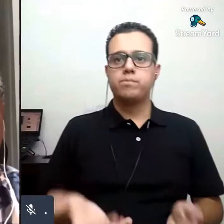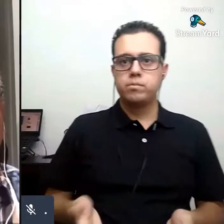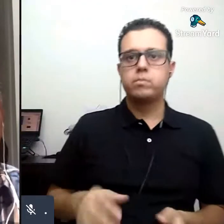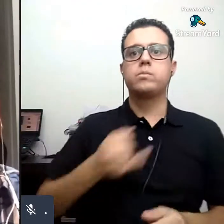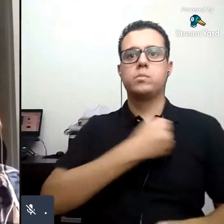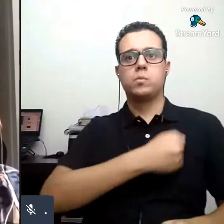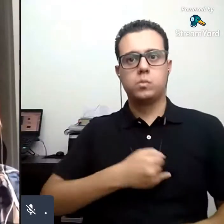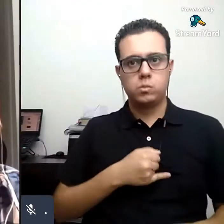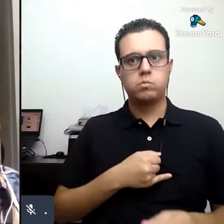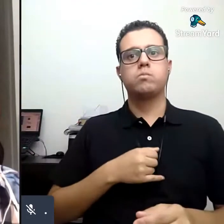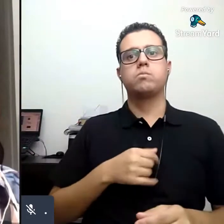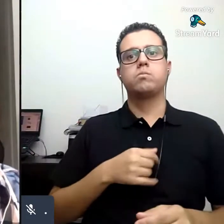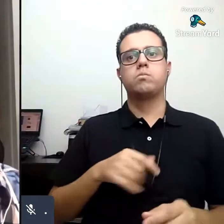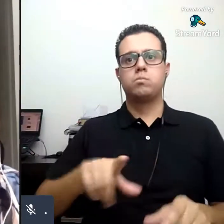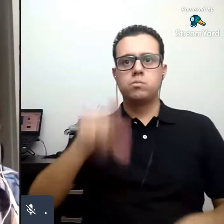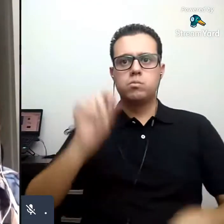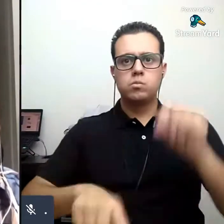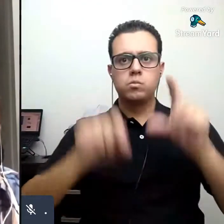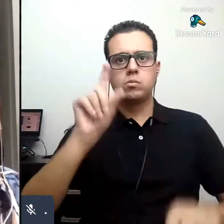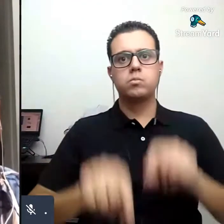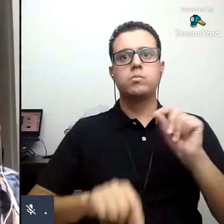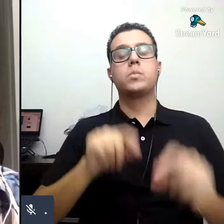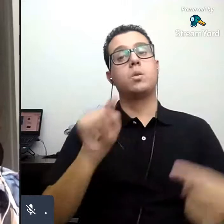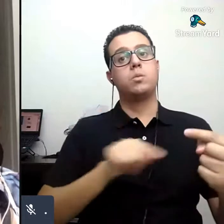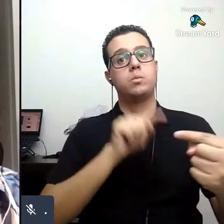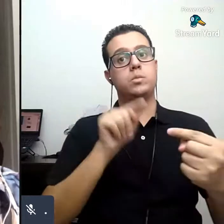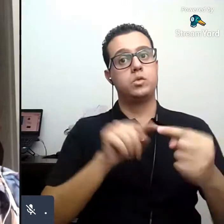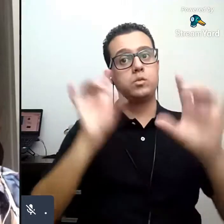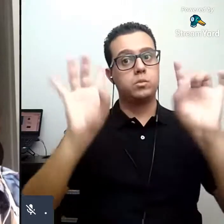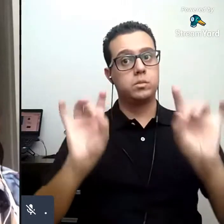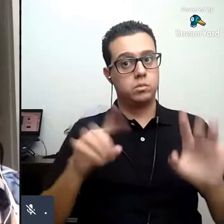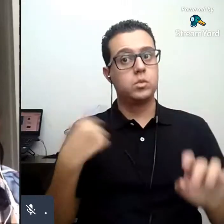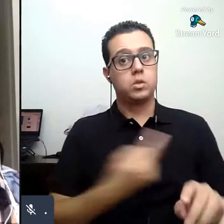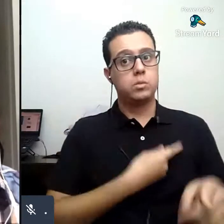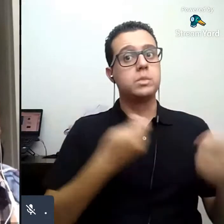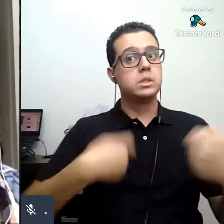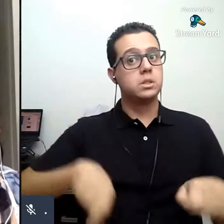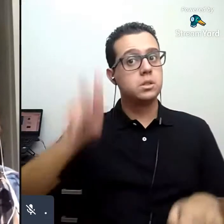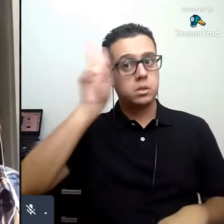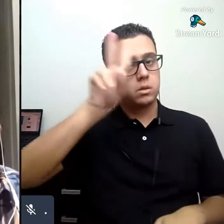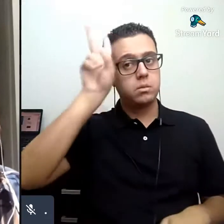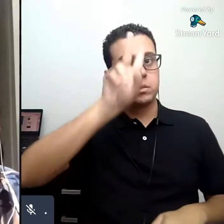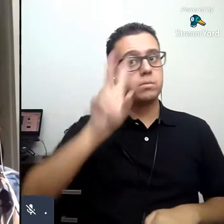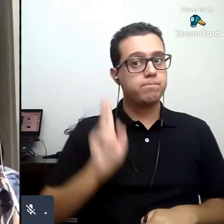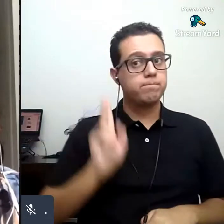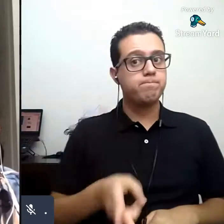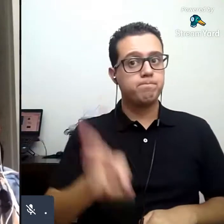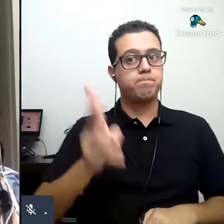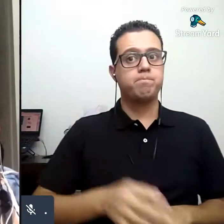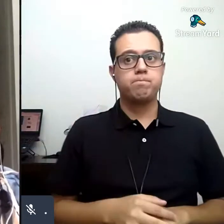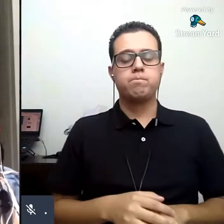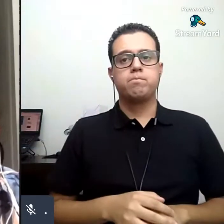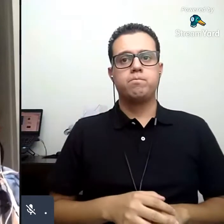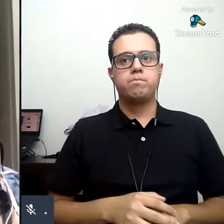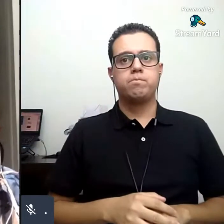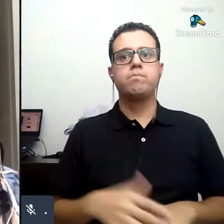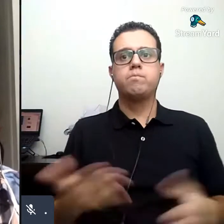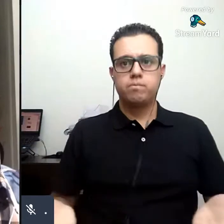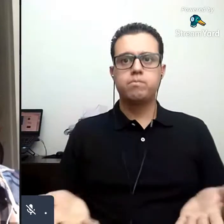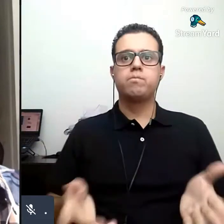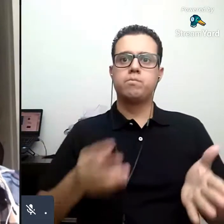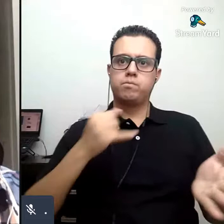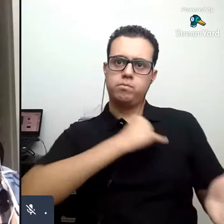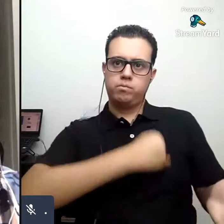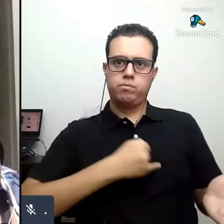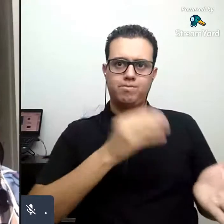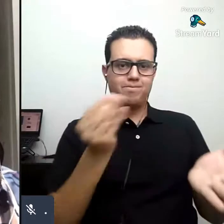um propósito específico, e a gente precisa sempre se lembrar disso. Ele vai trazer à nossa mente de volta